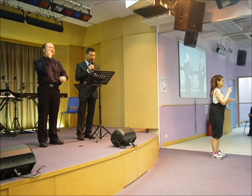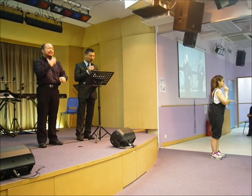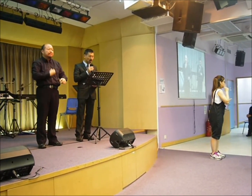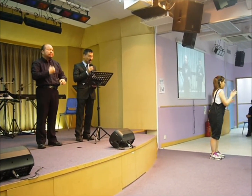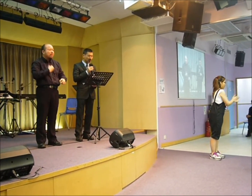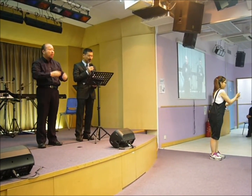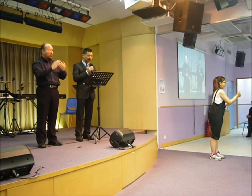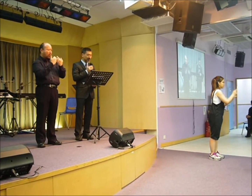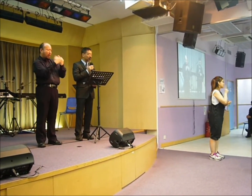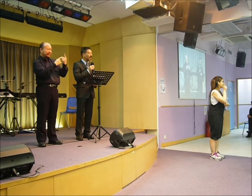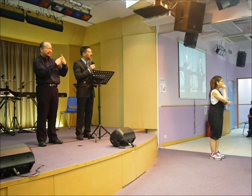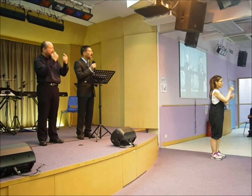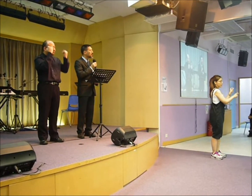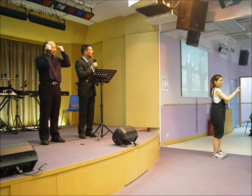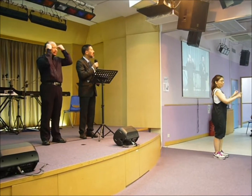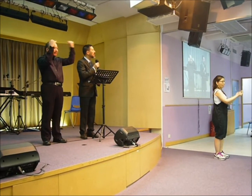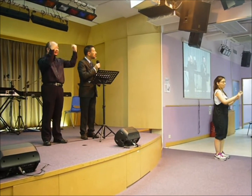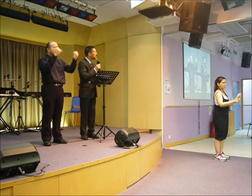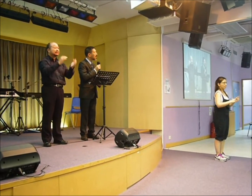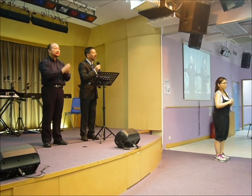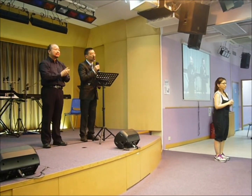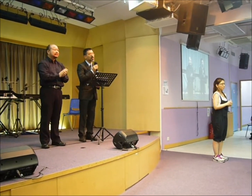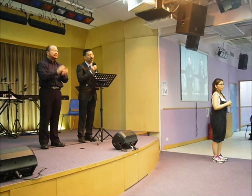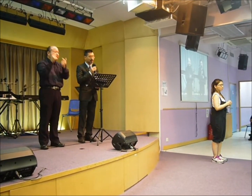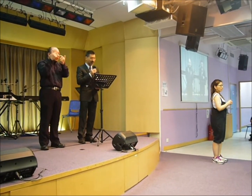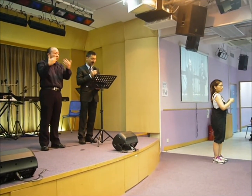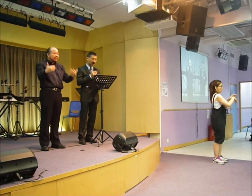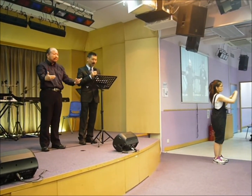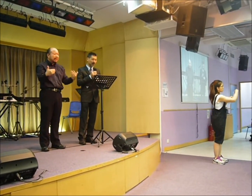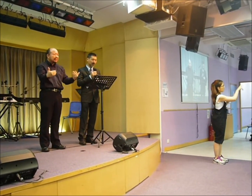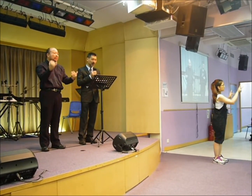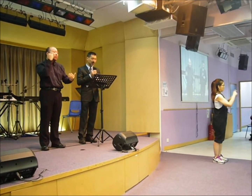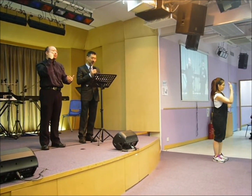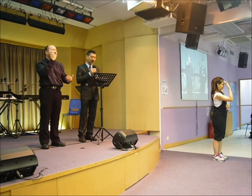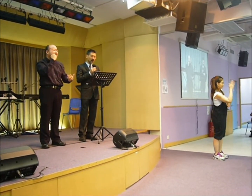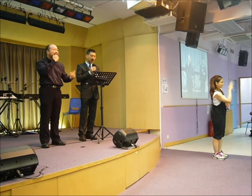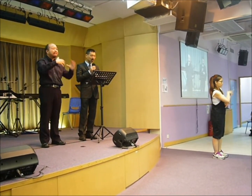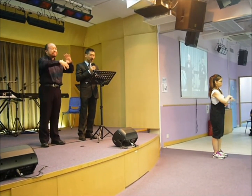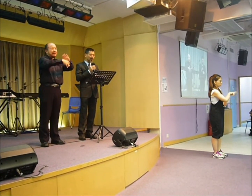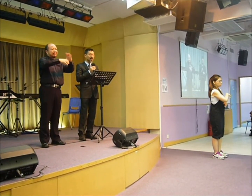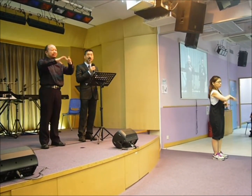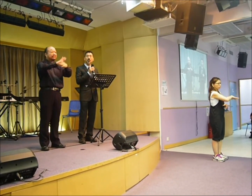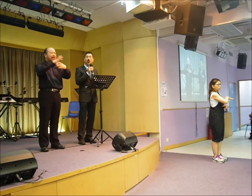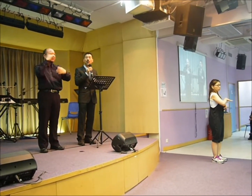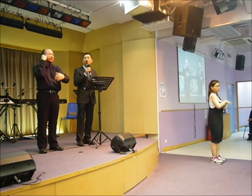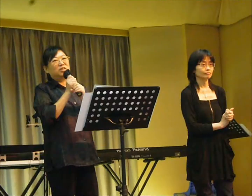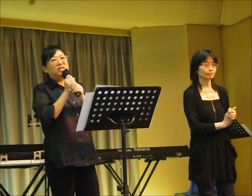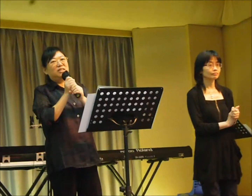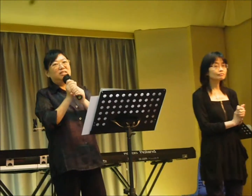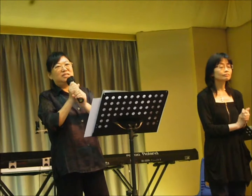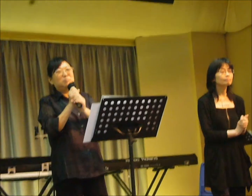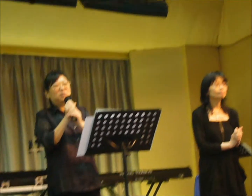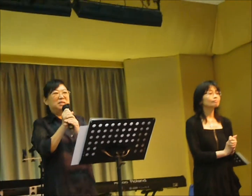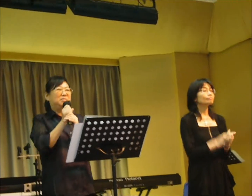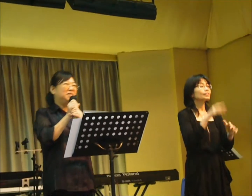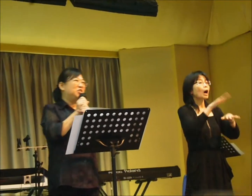傷害就形成咗今日龍人嘅文化。好多龍人情緒唔穩。 嗰啲節目精唔精彩